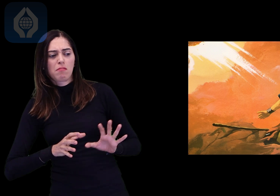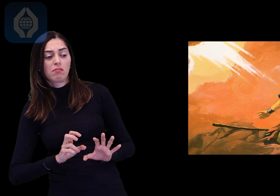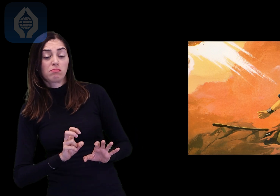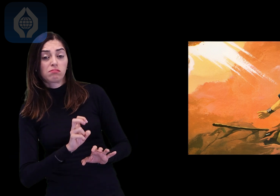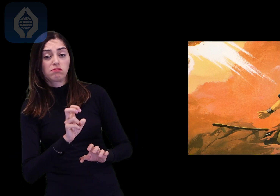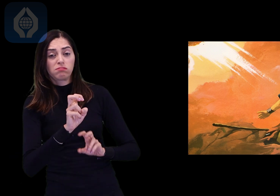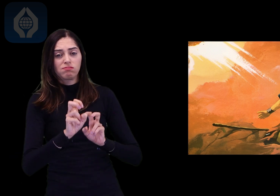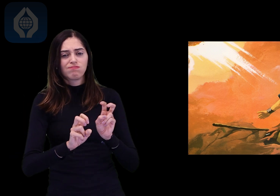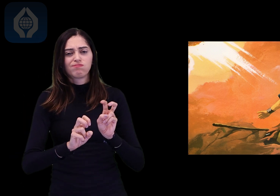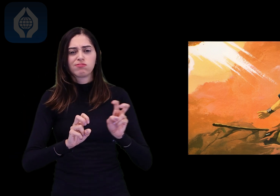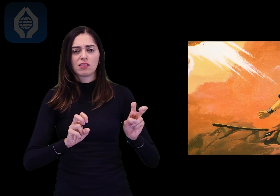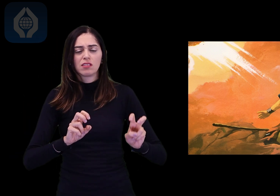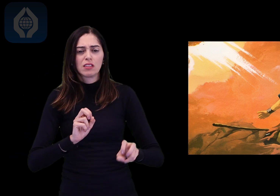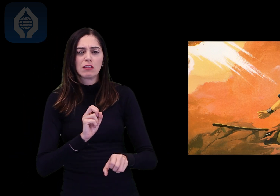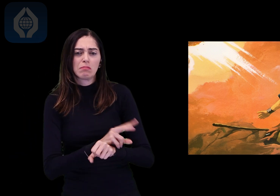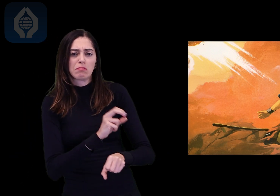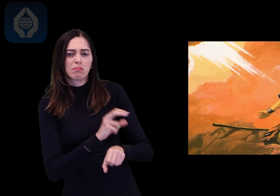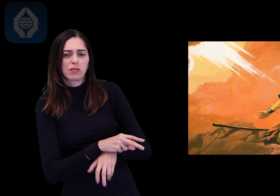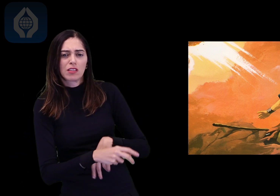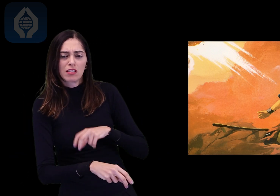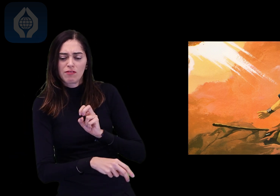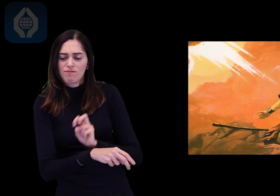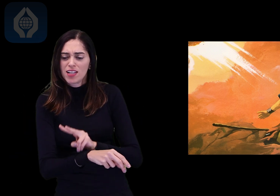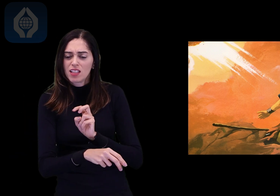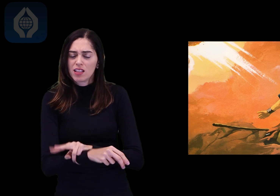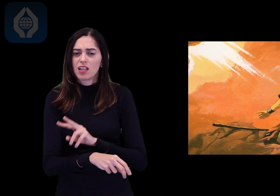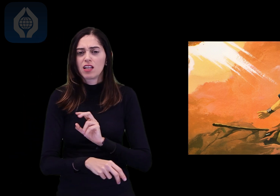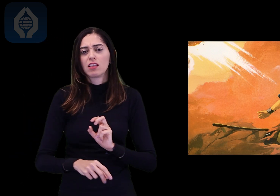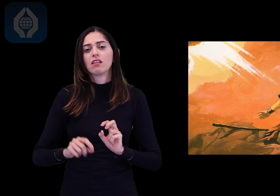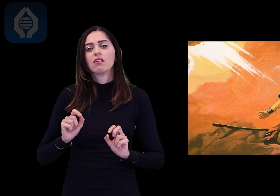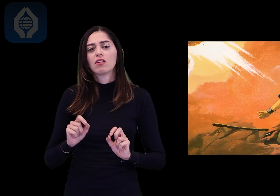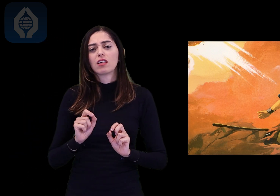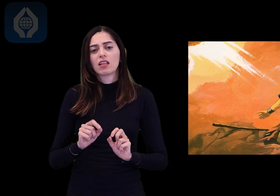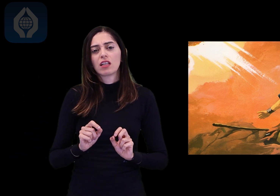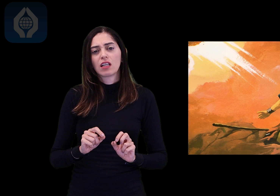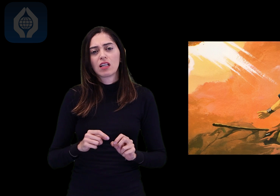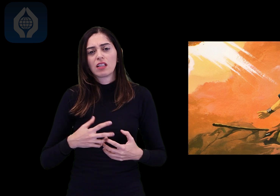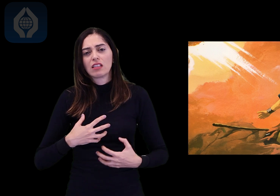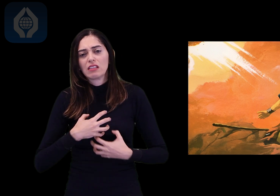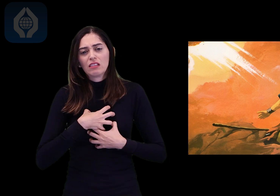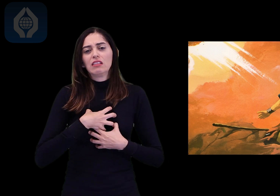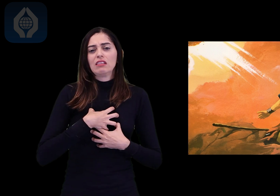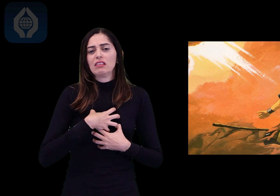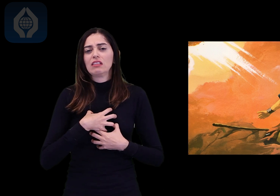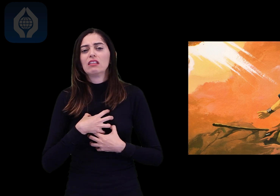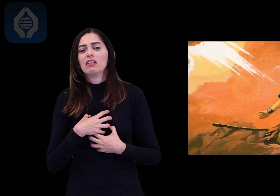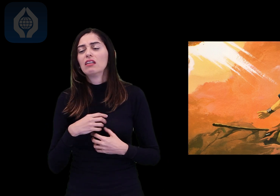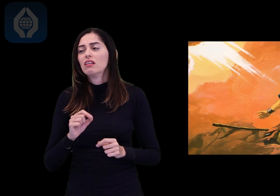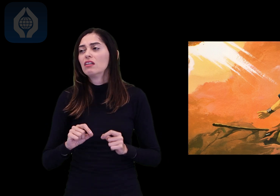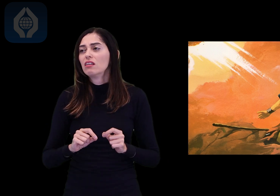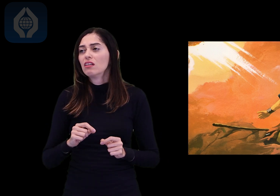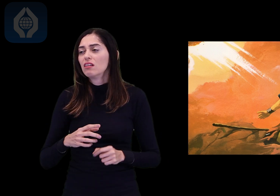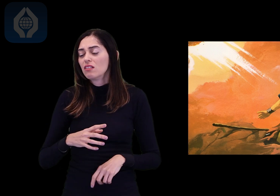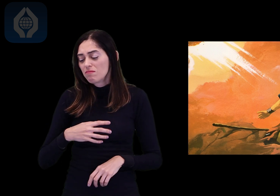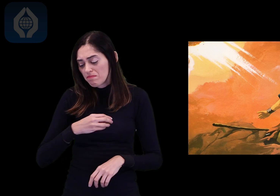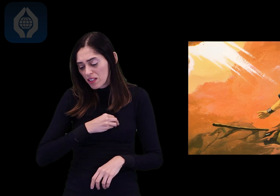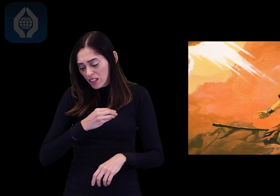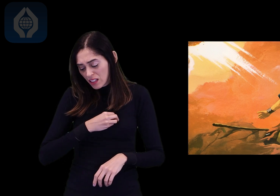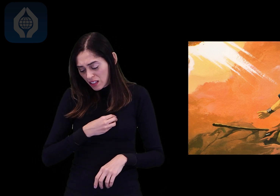enviou serpentes venenosas entre eles, os israelitas pediram rapidamente uma atitude em relação a Deus